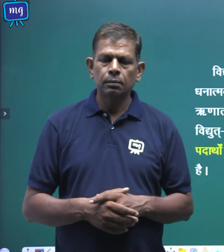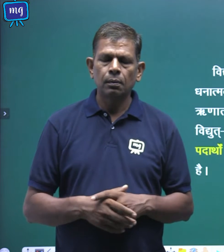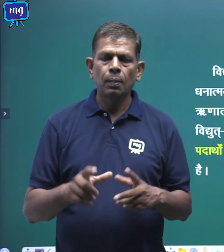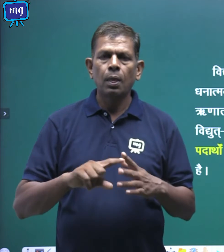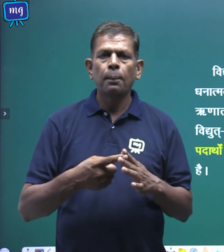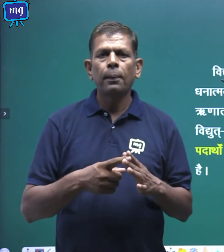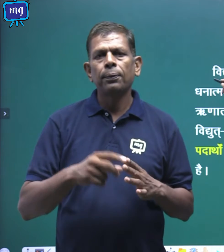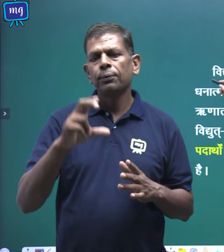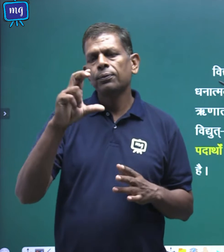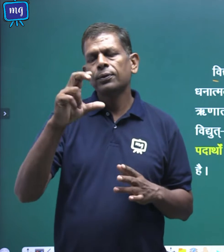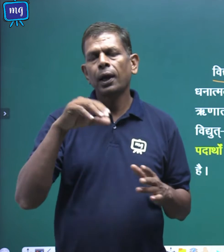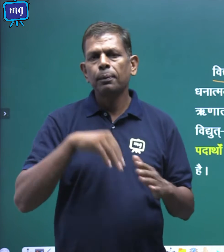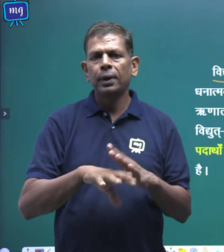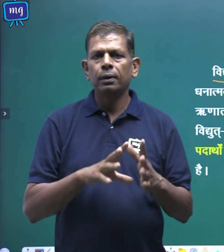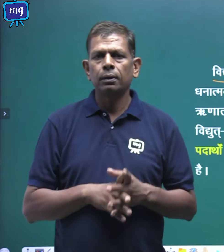विद्युत सेल में